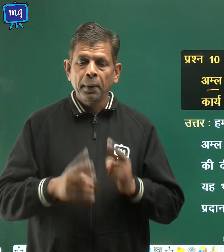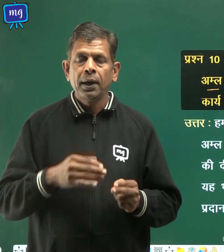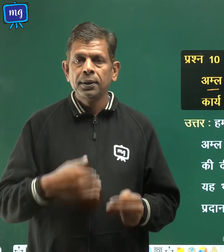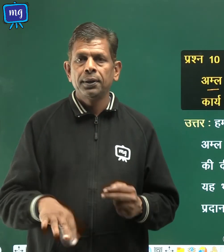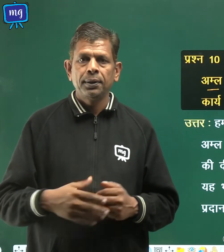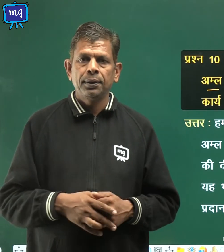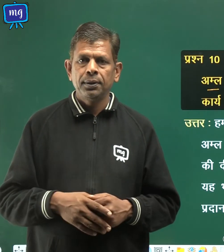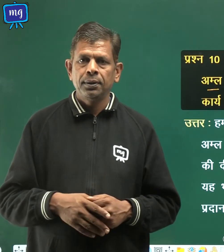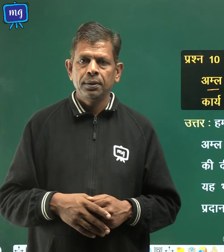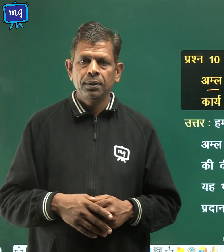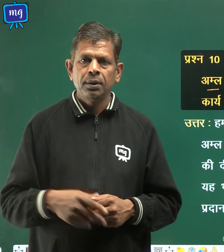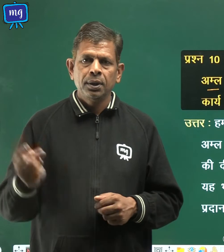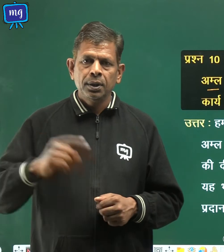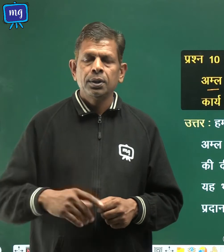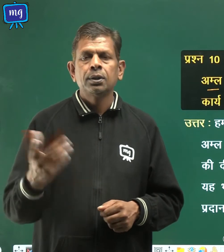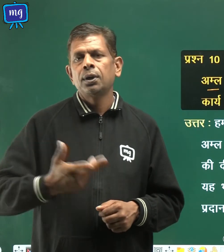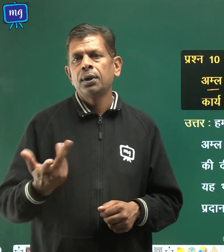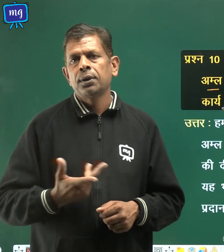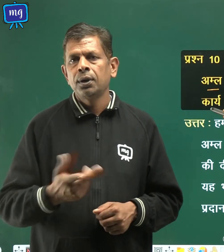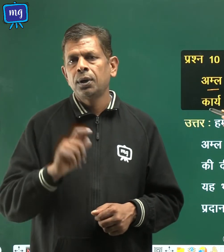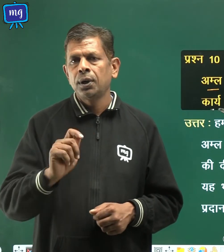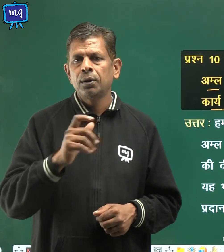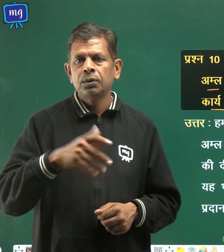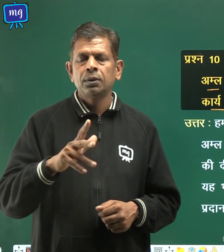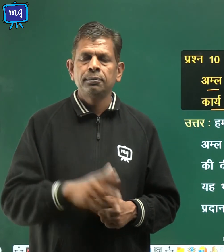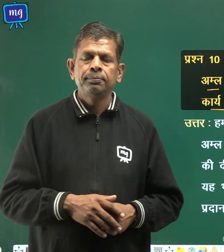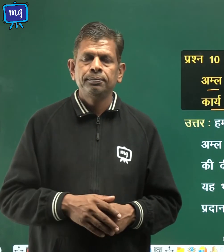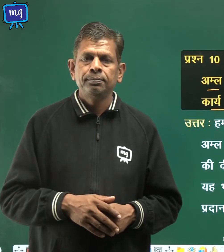जाता है? इसका क्या कार्य होता है?